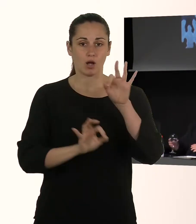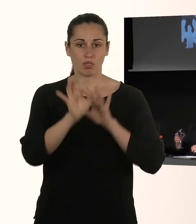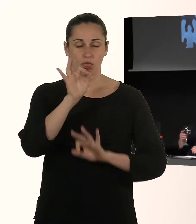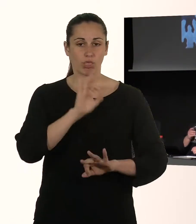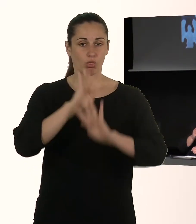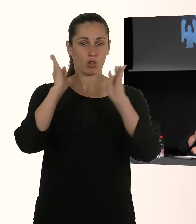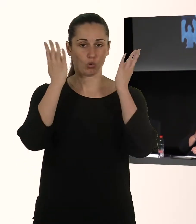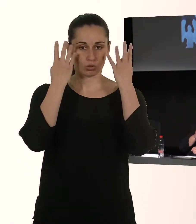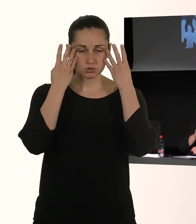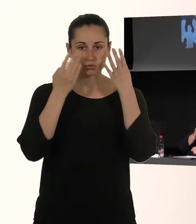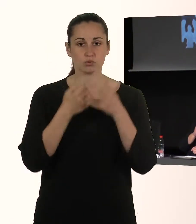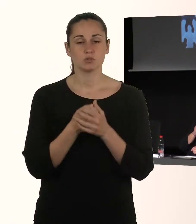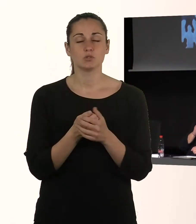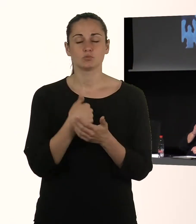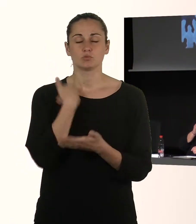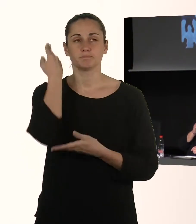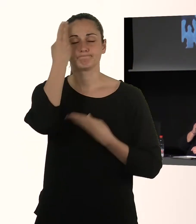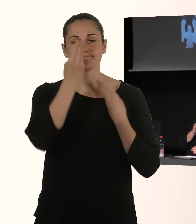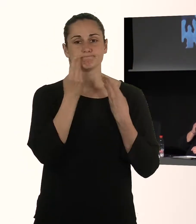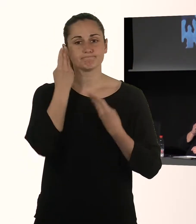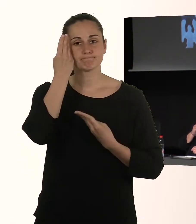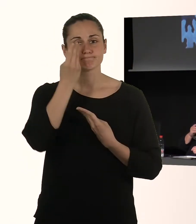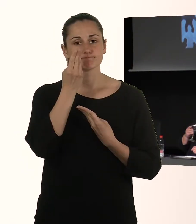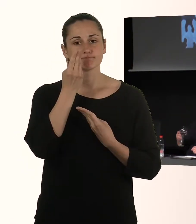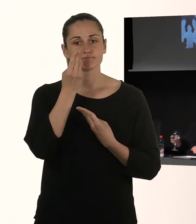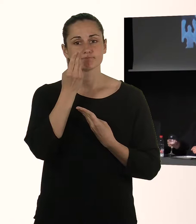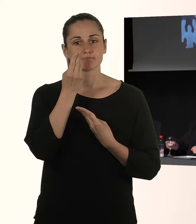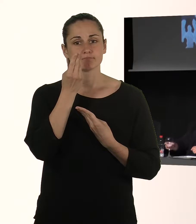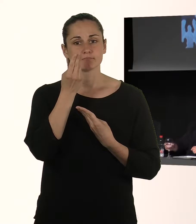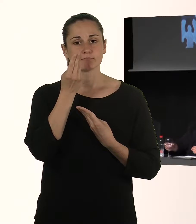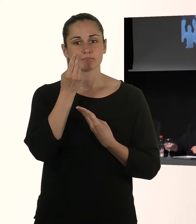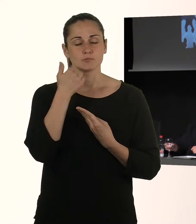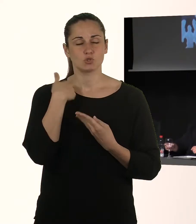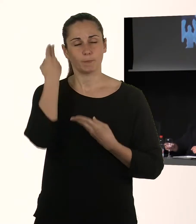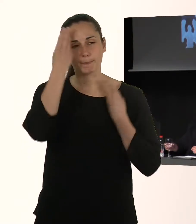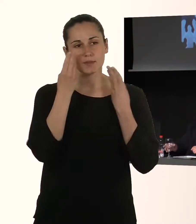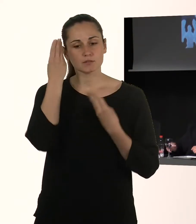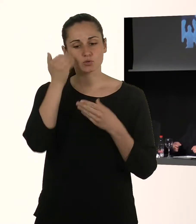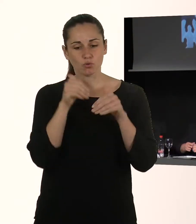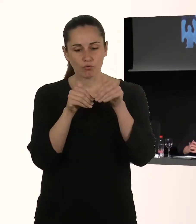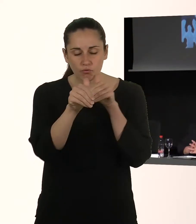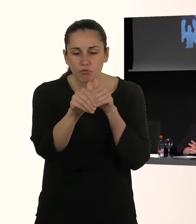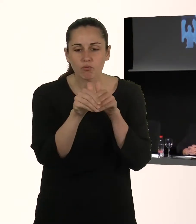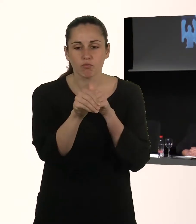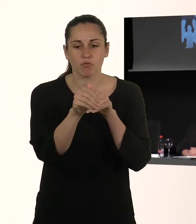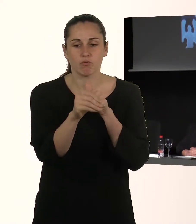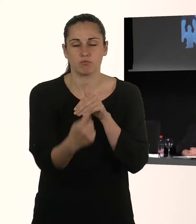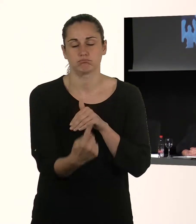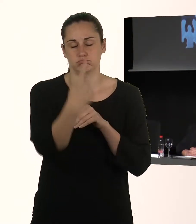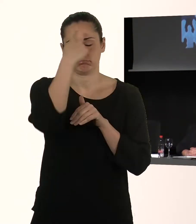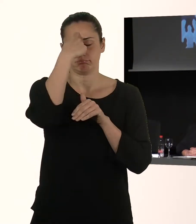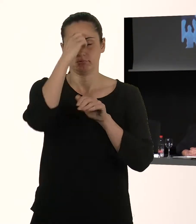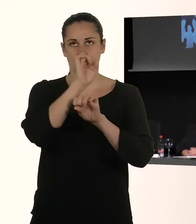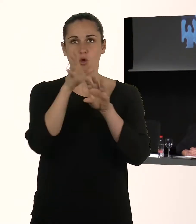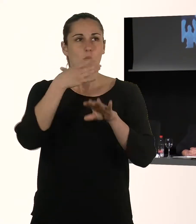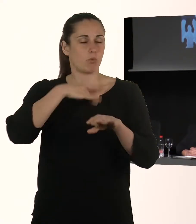Congreso. Creo que se va a recordar, a pesar de todas las críticas que podamos hacer y